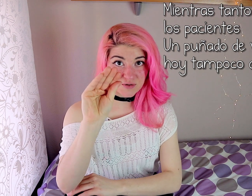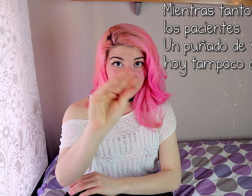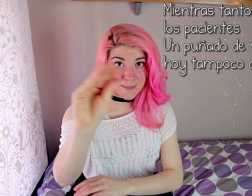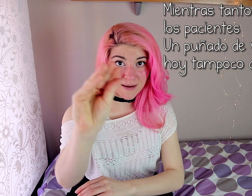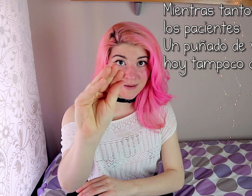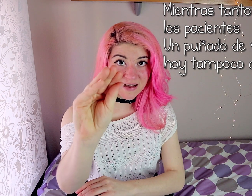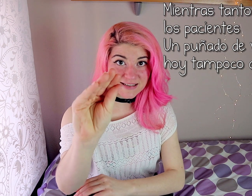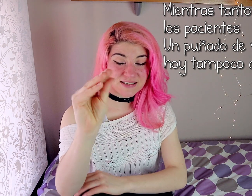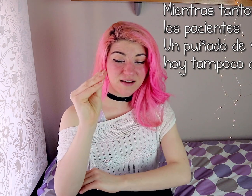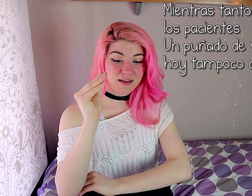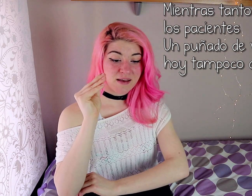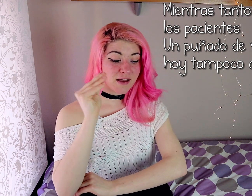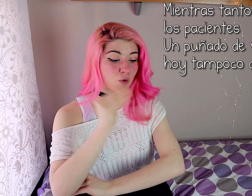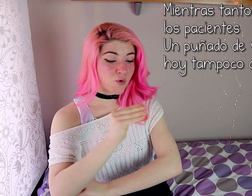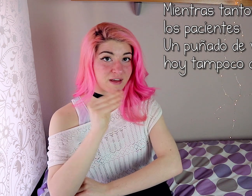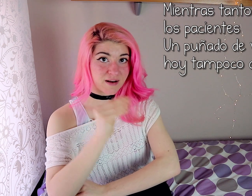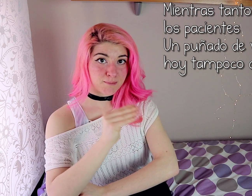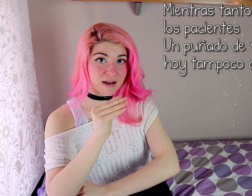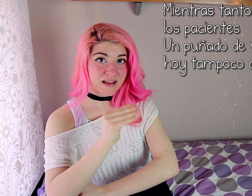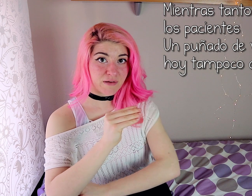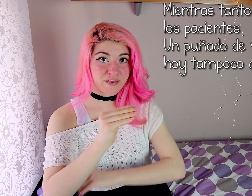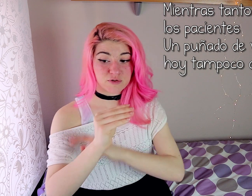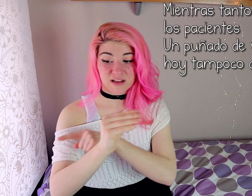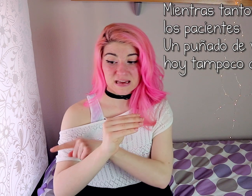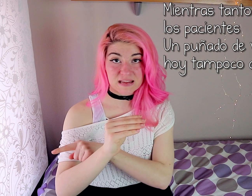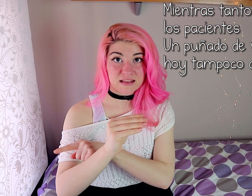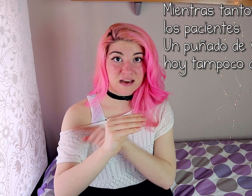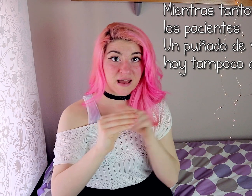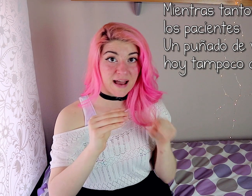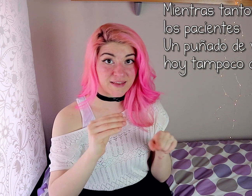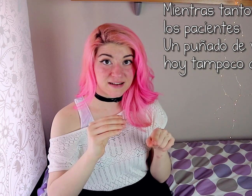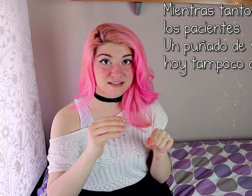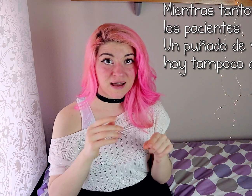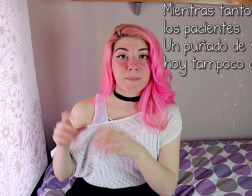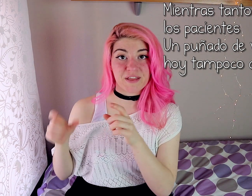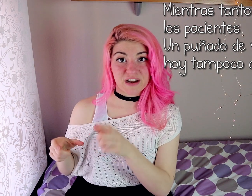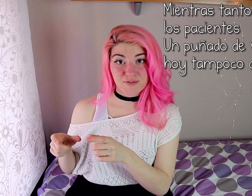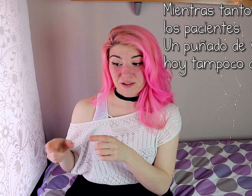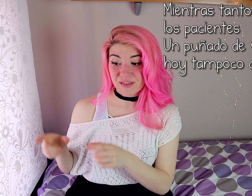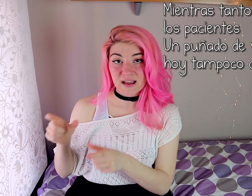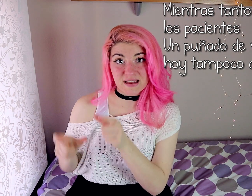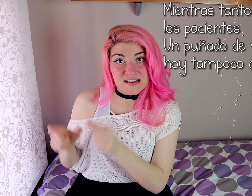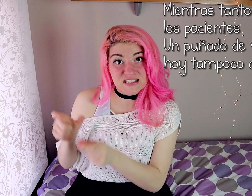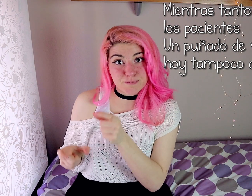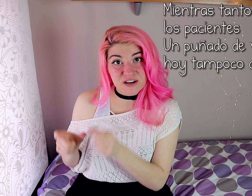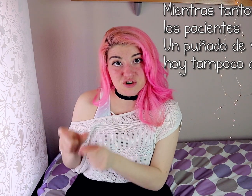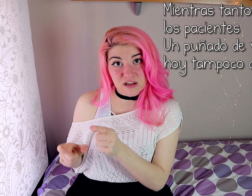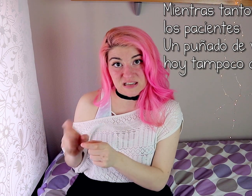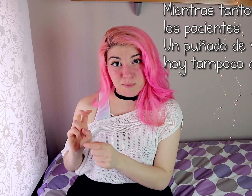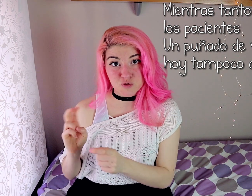con la palma así, cuidar, ¿vale? Lo hacemos de izquierda a derecha. Para hacer referencia a que estas personas que hemos